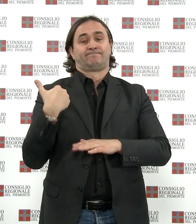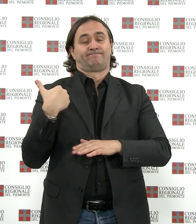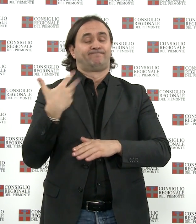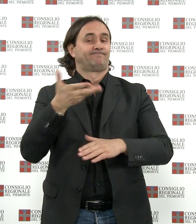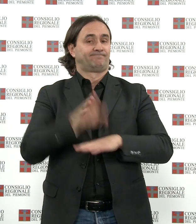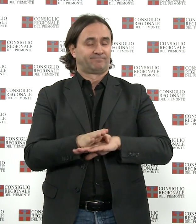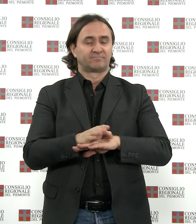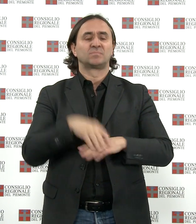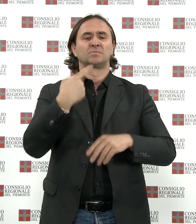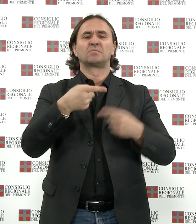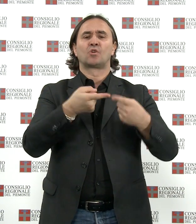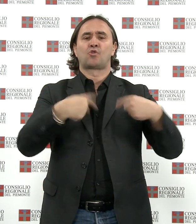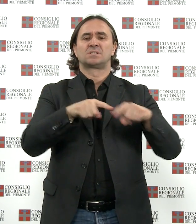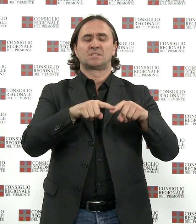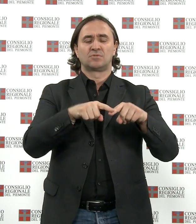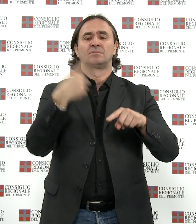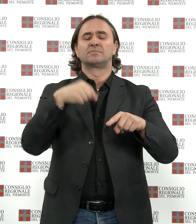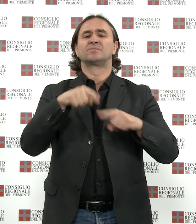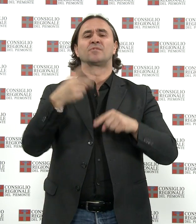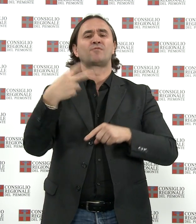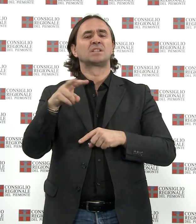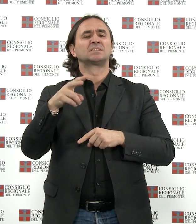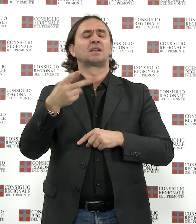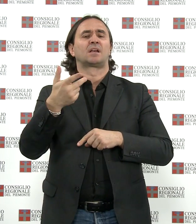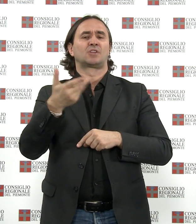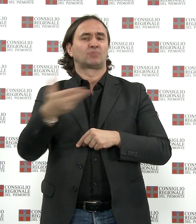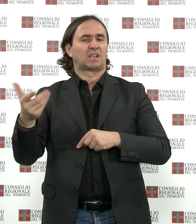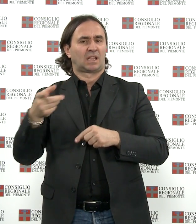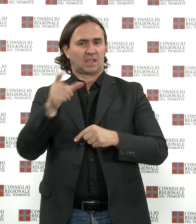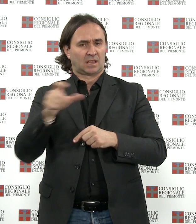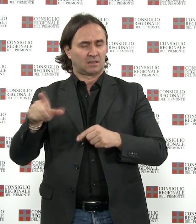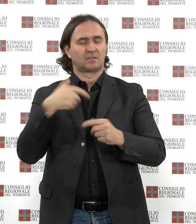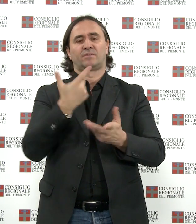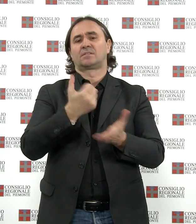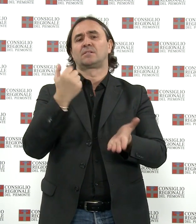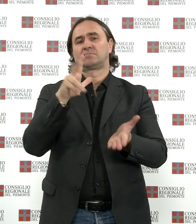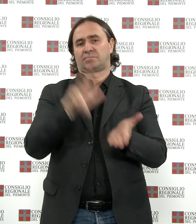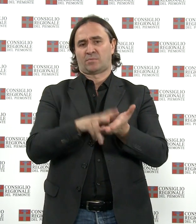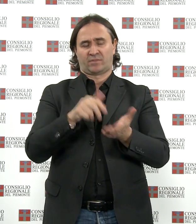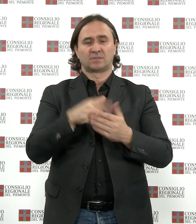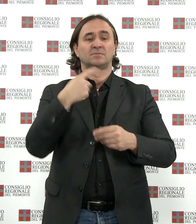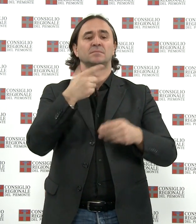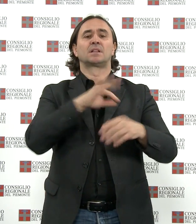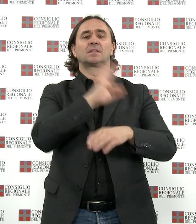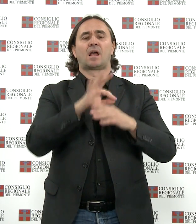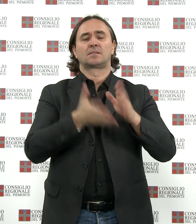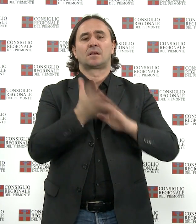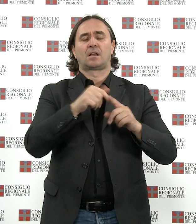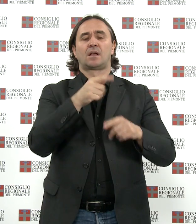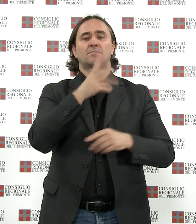legge contro la violenza di genere e la deliberazione che a far data dal 1 marzo 2016 attribuisce il comune di Giflenga, fino ad